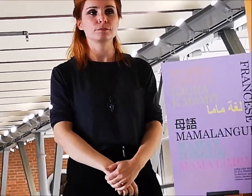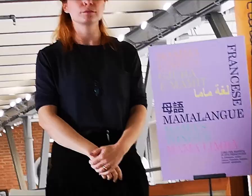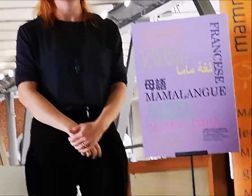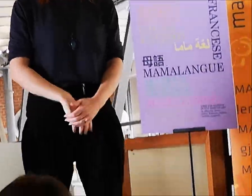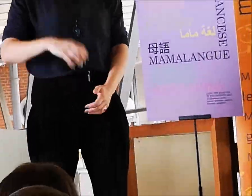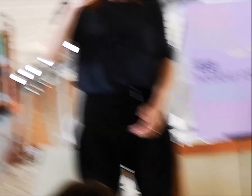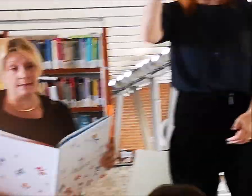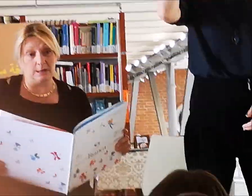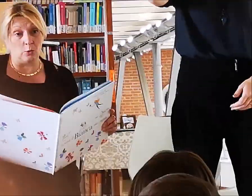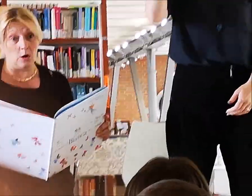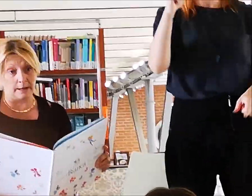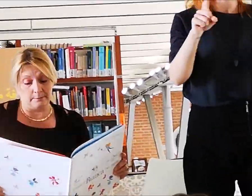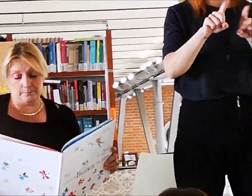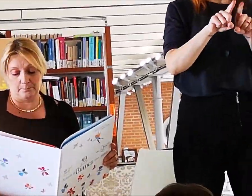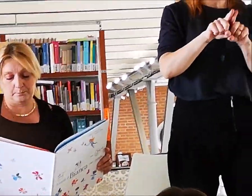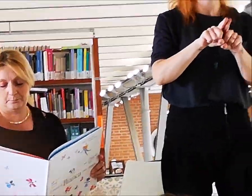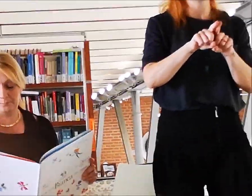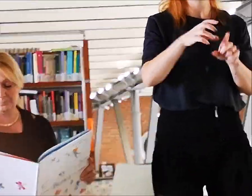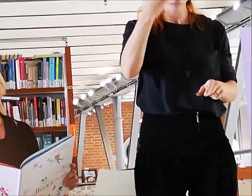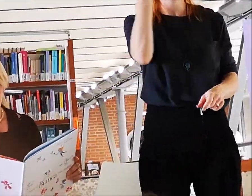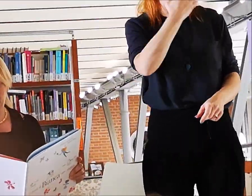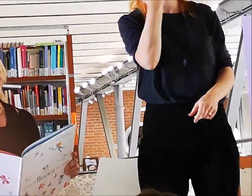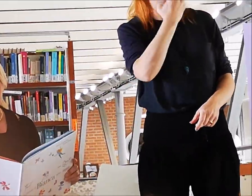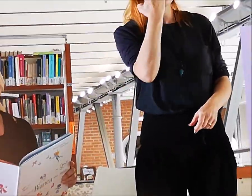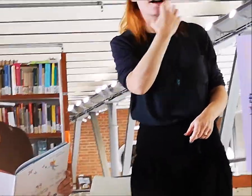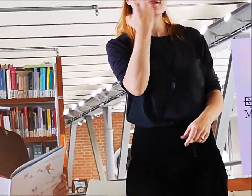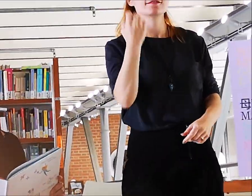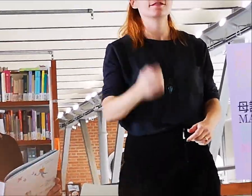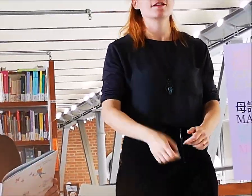I suoni delle risate di cuore,